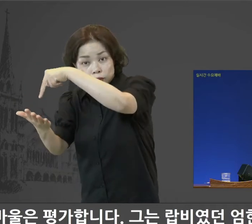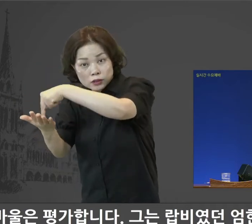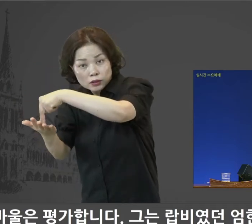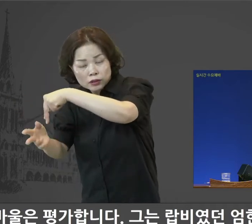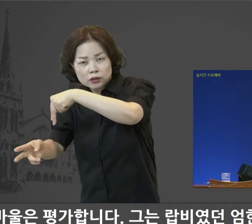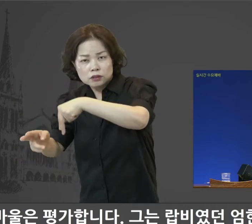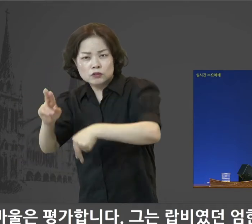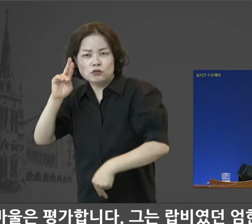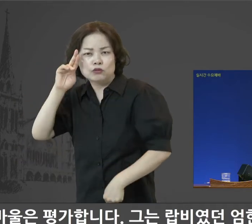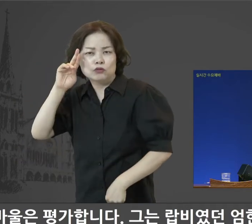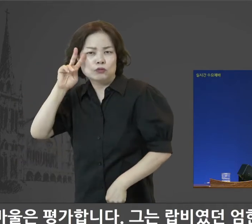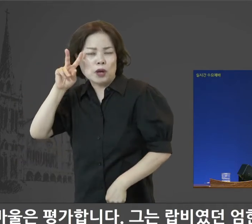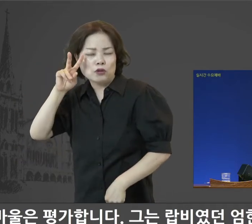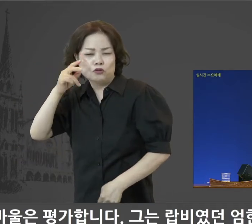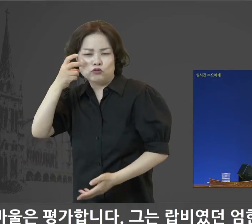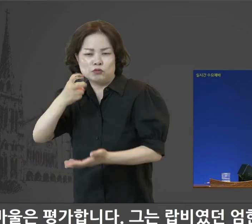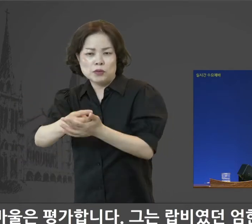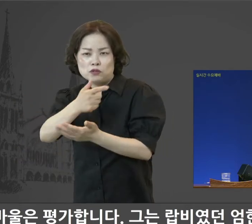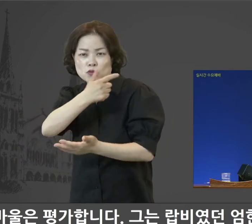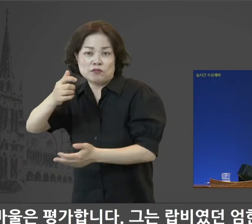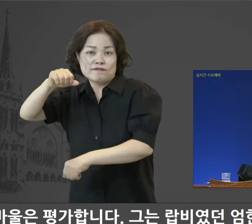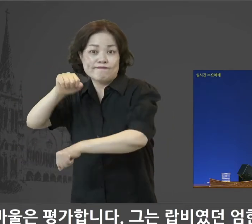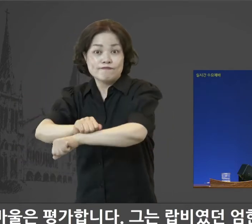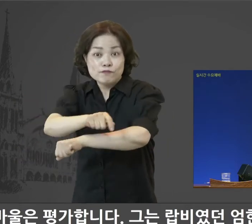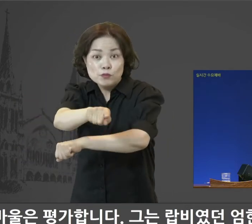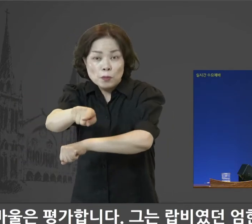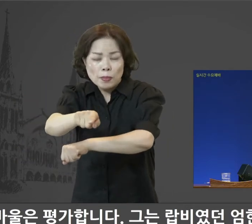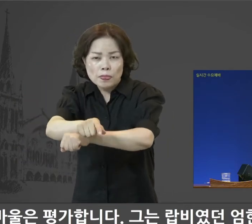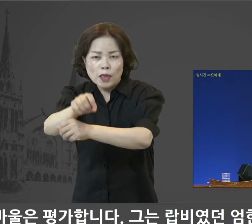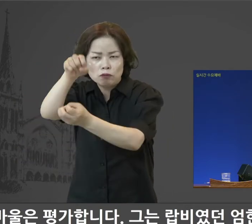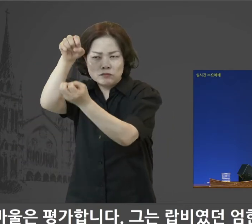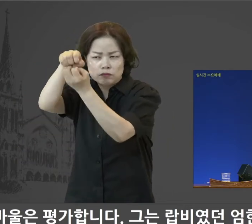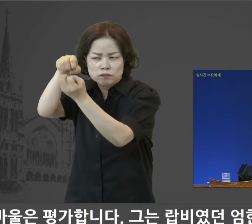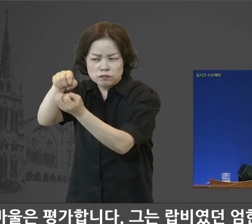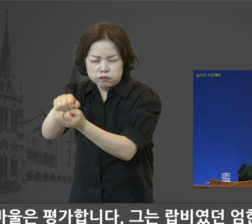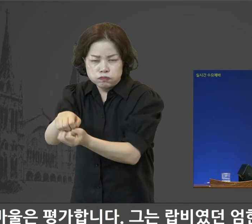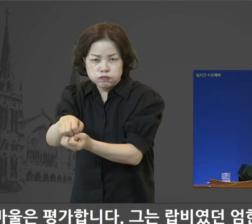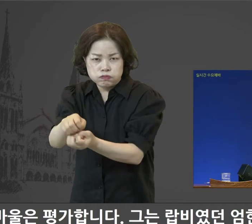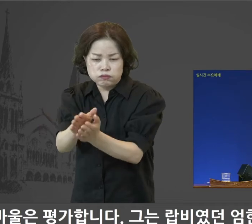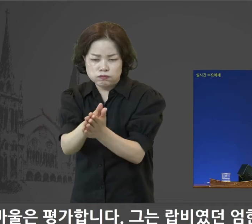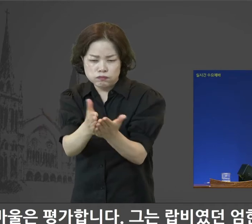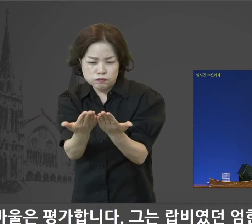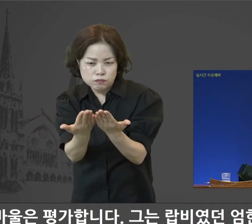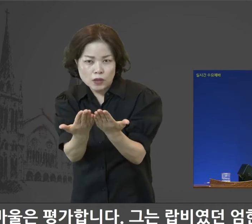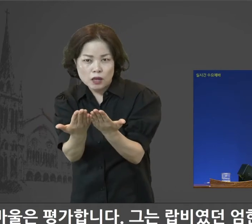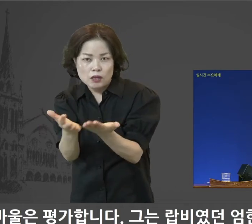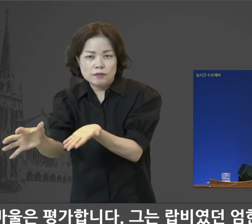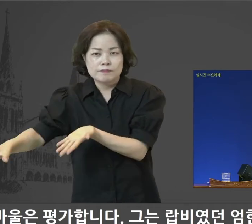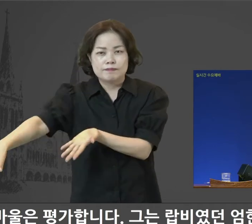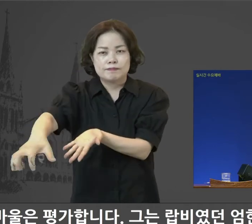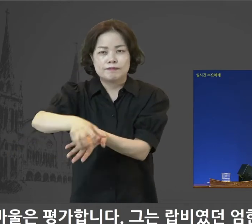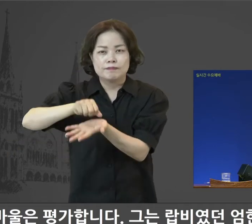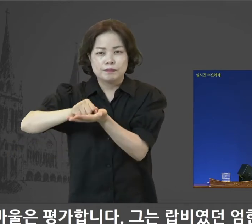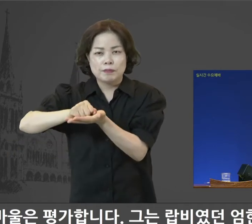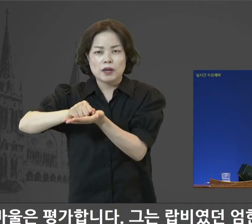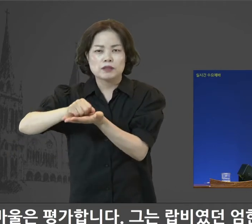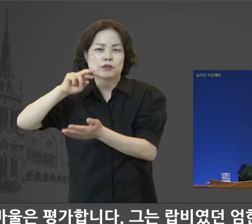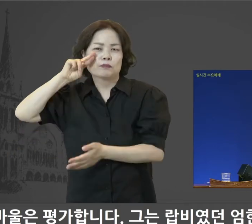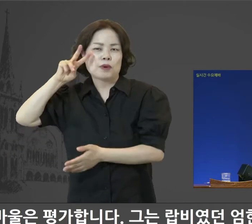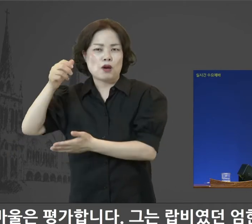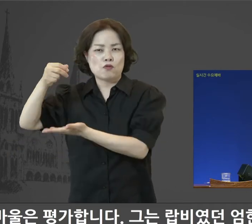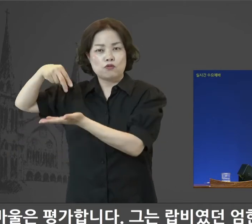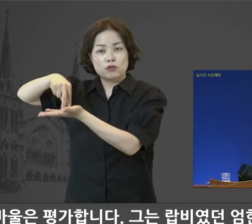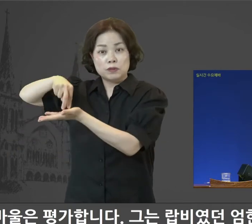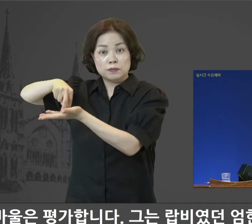잘 알고 있었고 수많은 유대 전통과 문화들을 섭렵한 인물입니다. 그런데